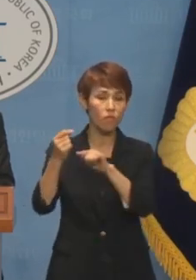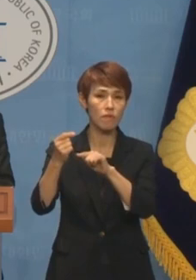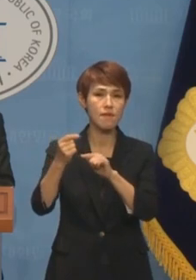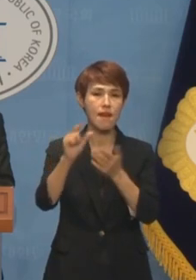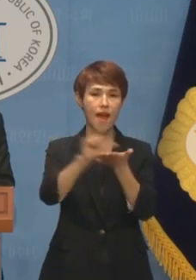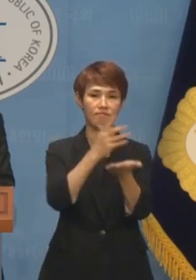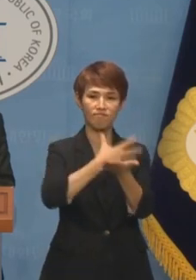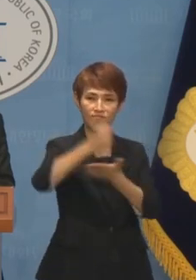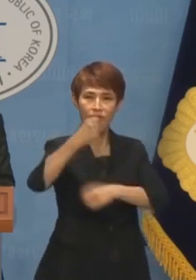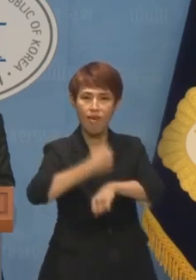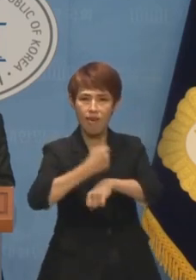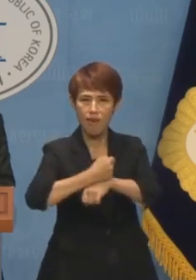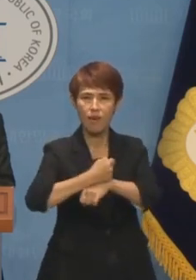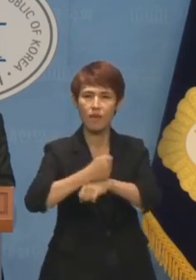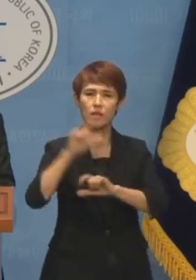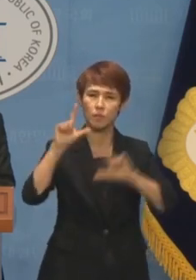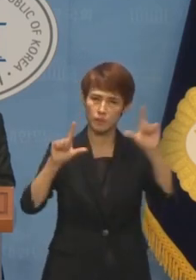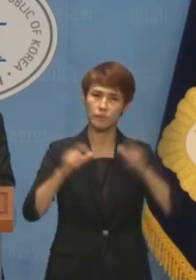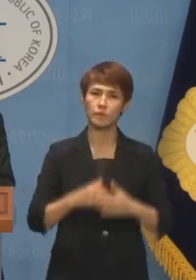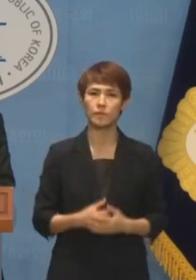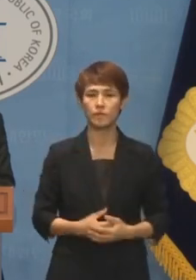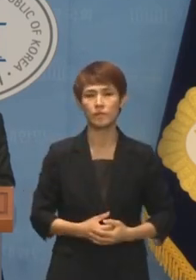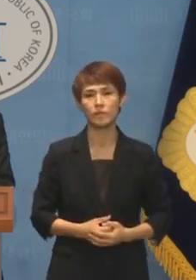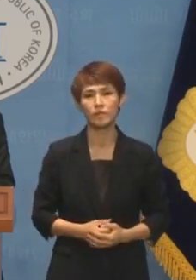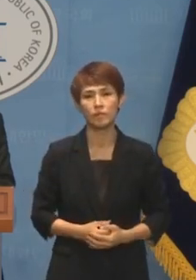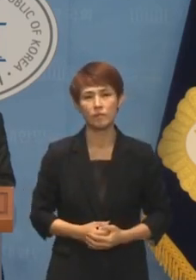강탈을 포기하지 않고 있는 것입니다.